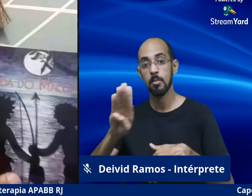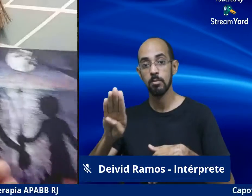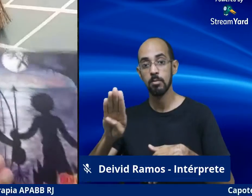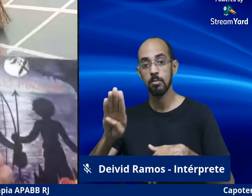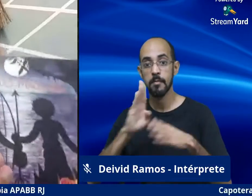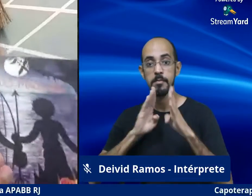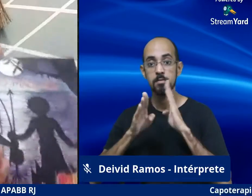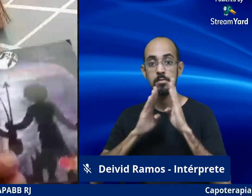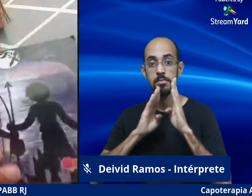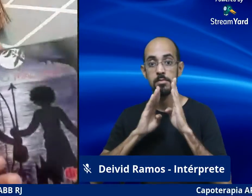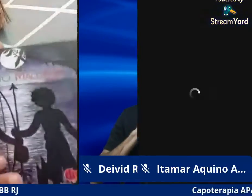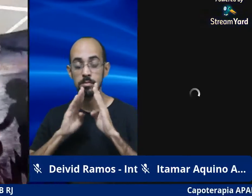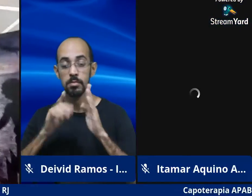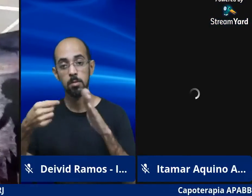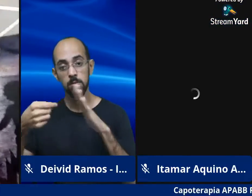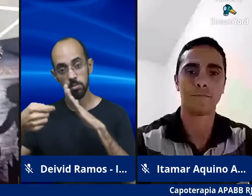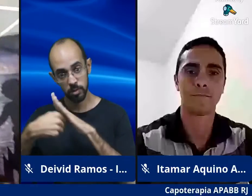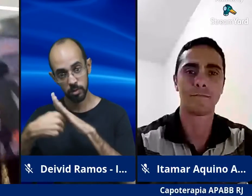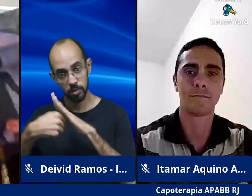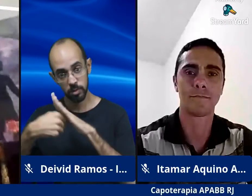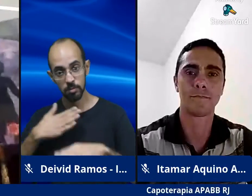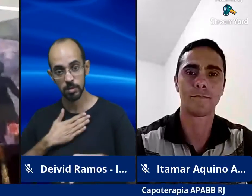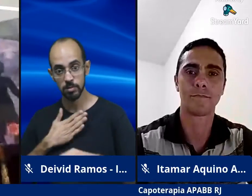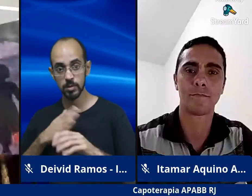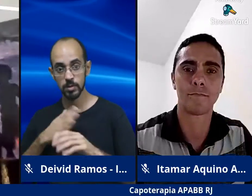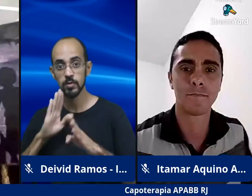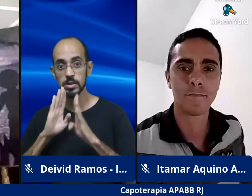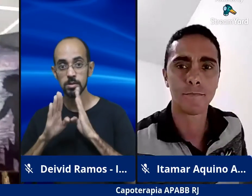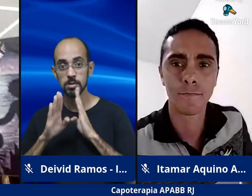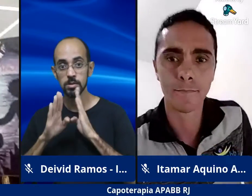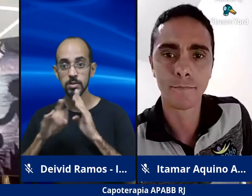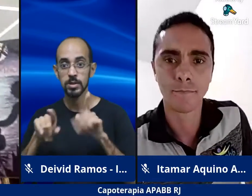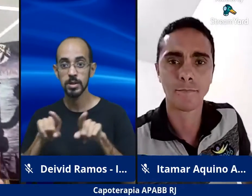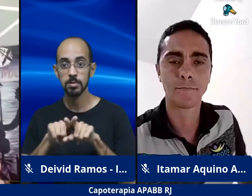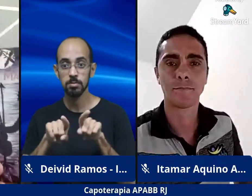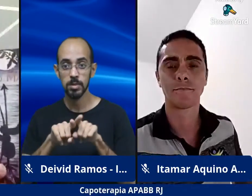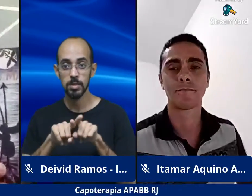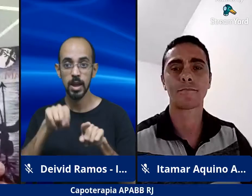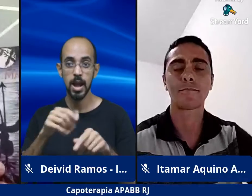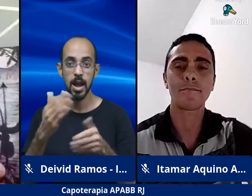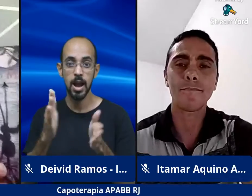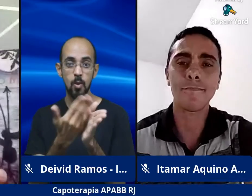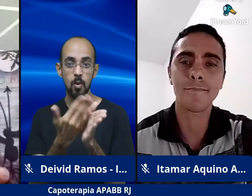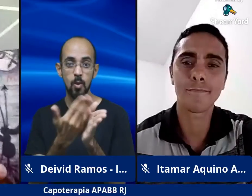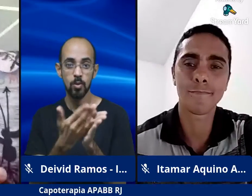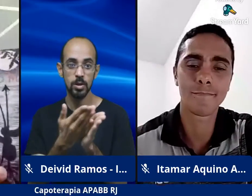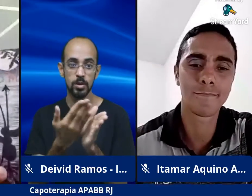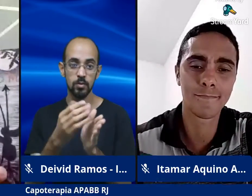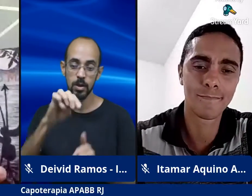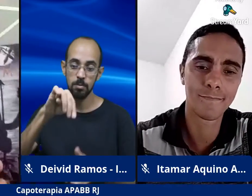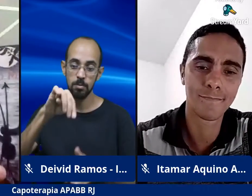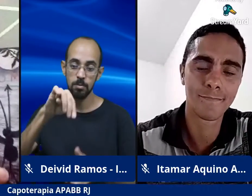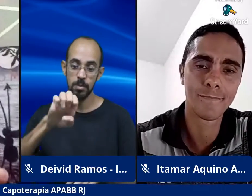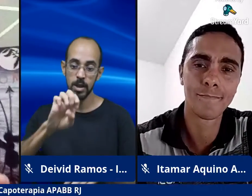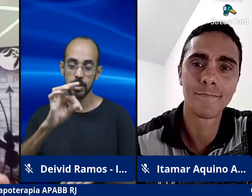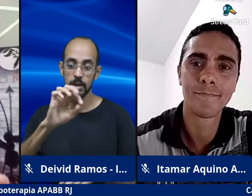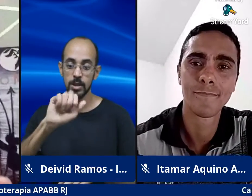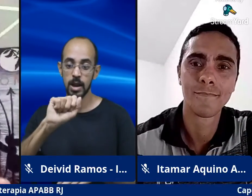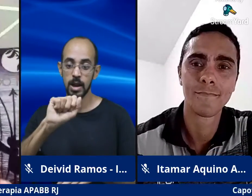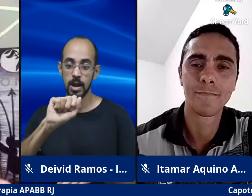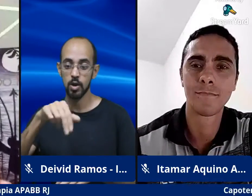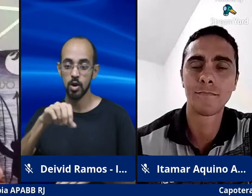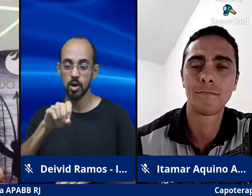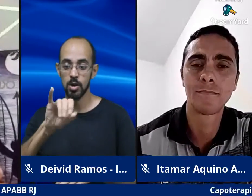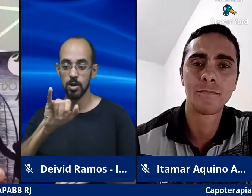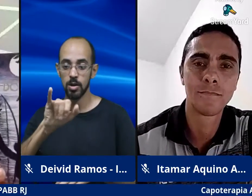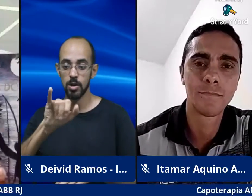melhor. Vocês podem me chamar pelo Facebook. É um livro da Metanoia, né? Então vocês podem estar buscando